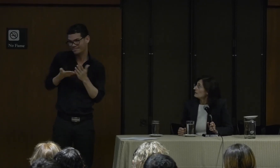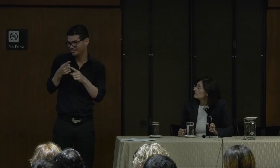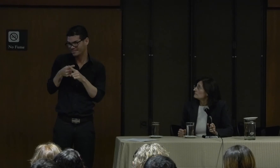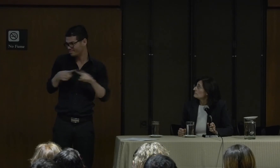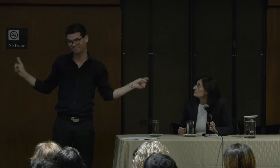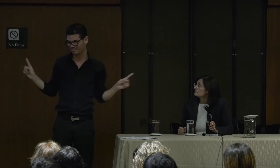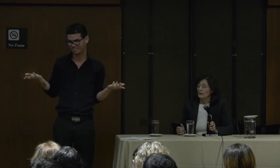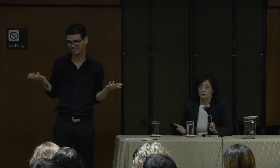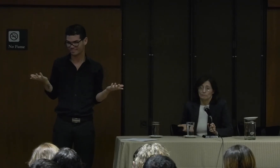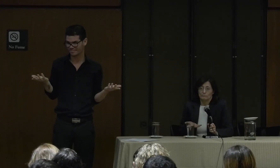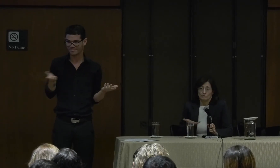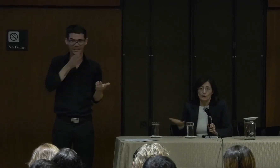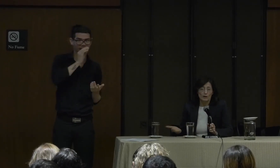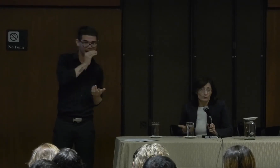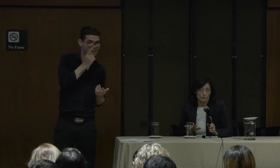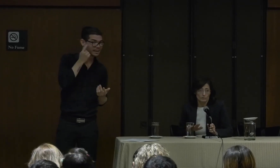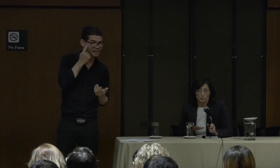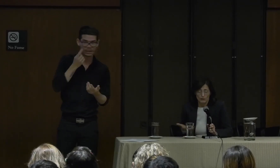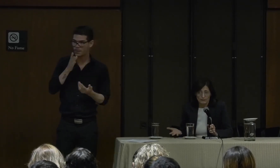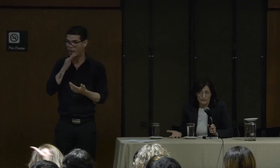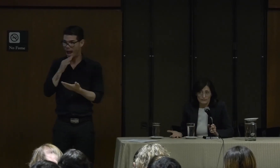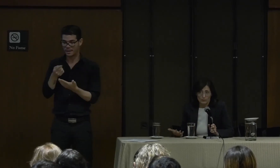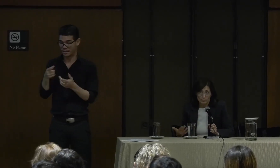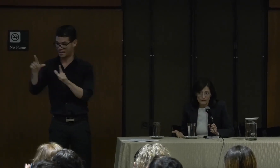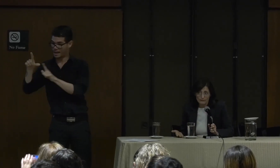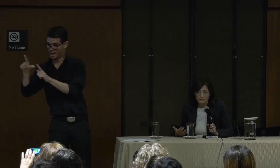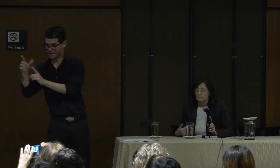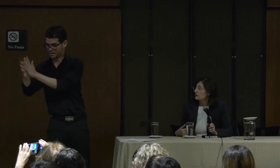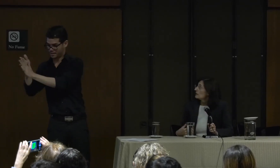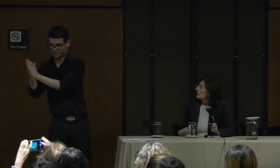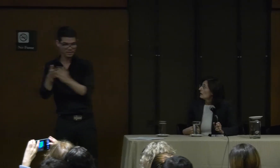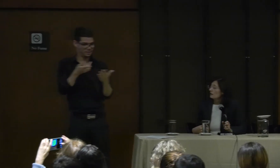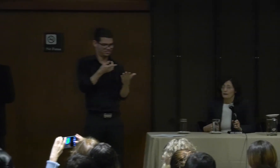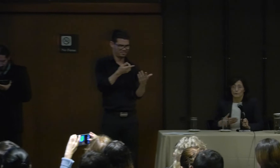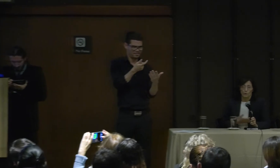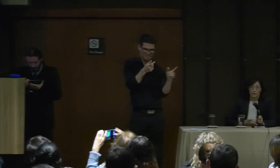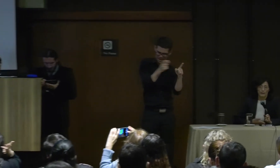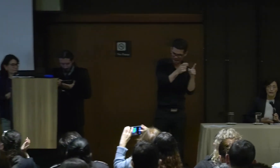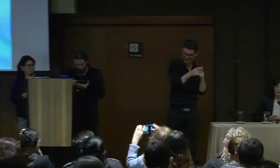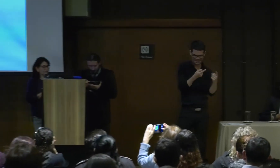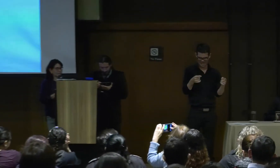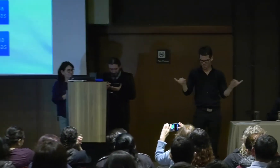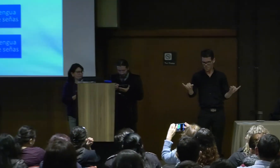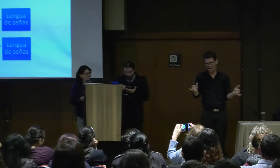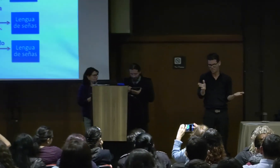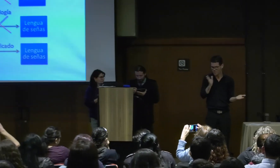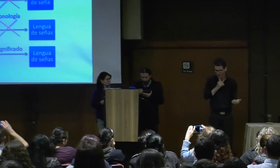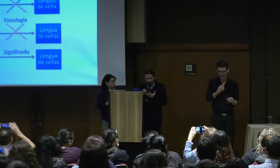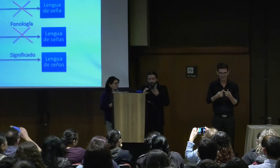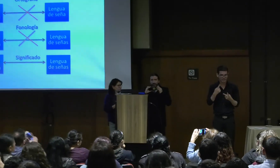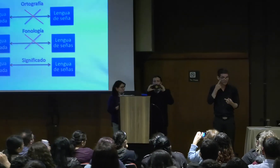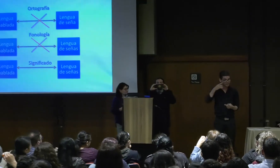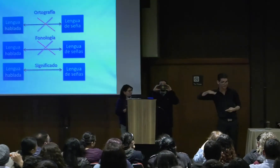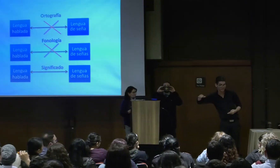No hay una ortografía que se comparta. La fonología en lengua de señas